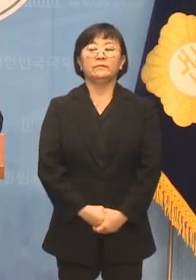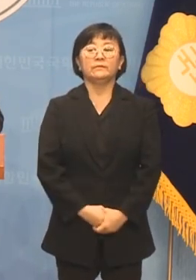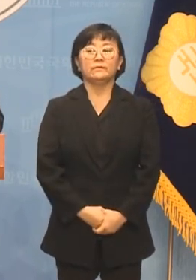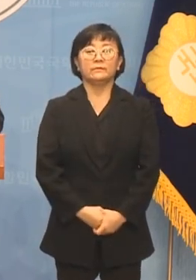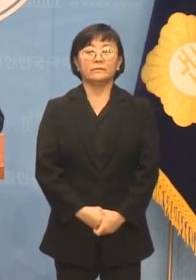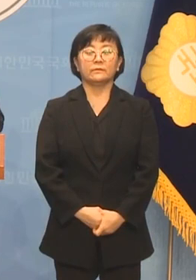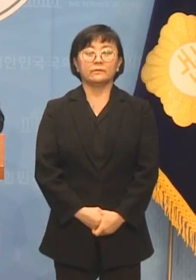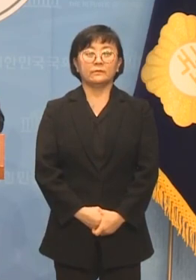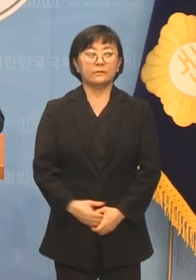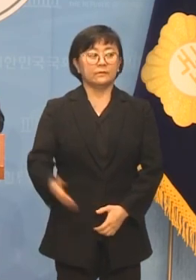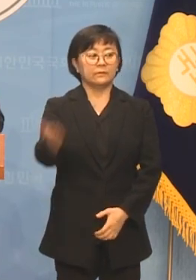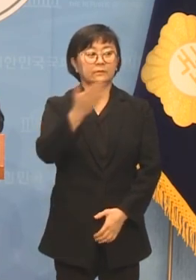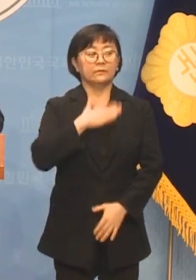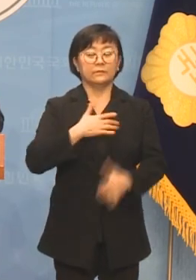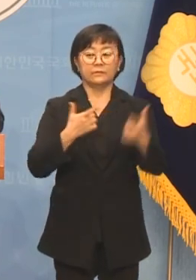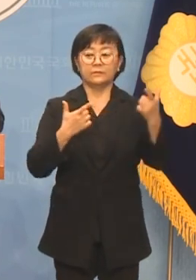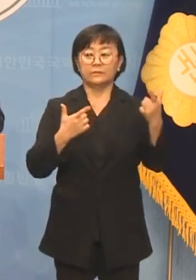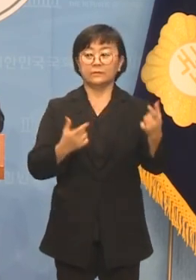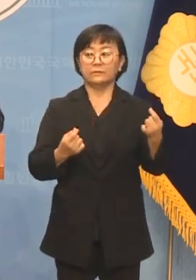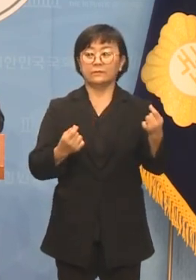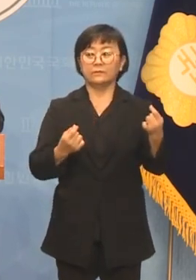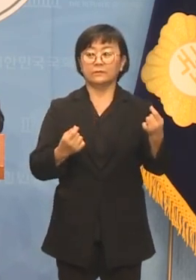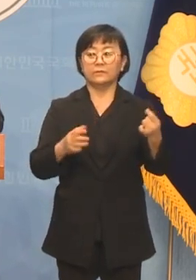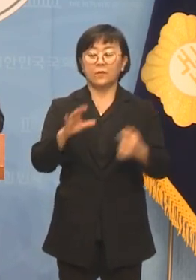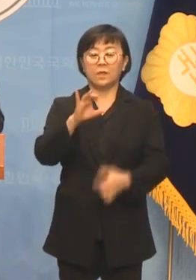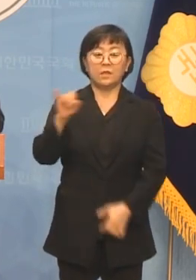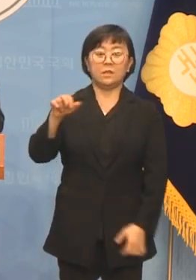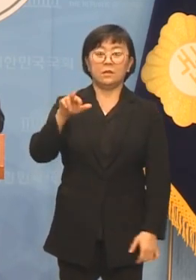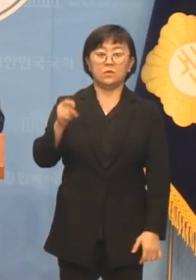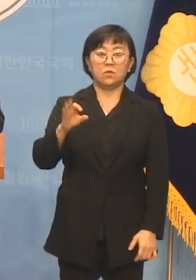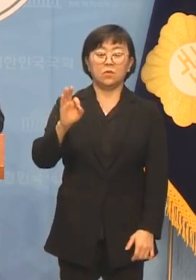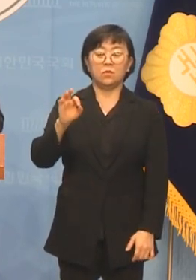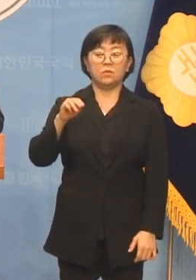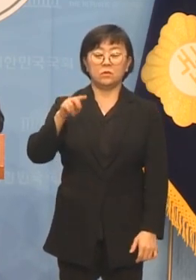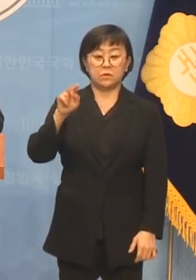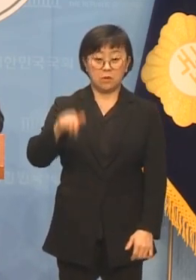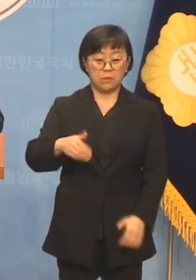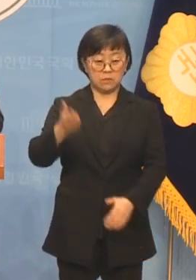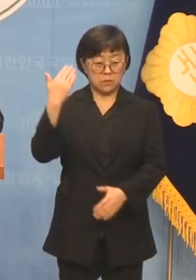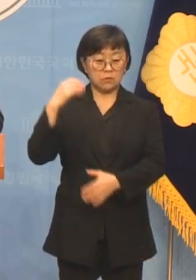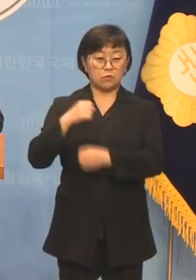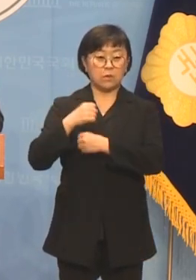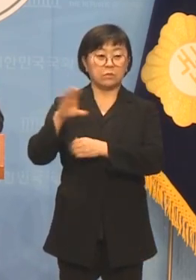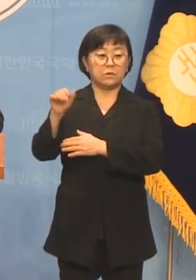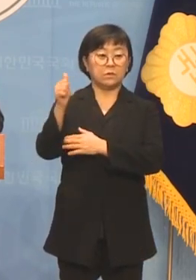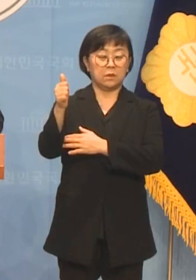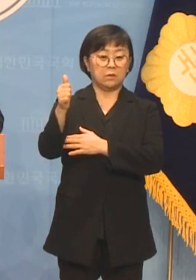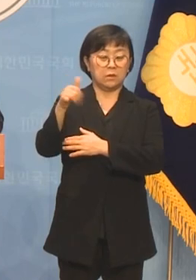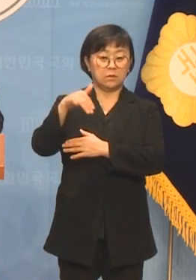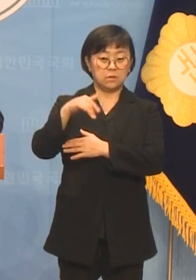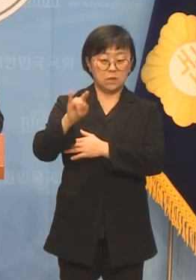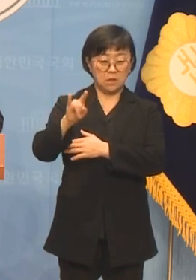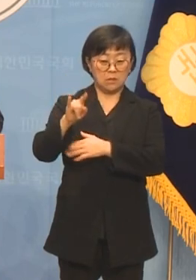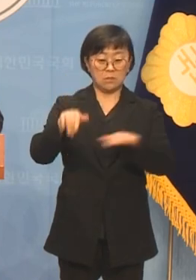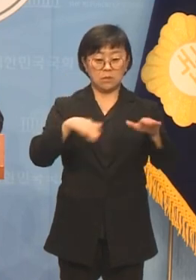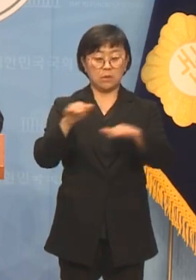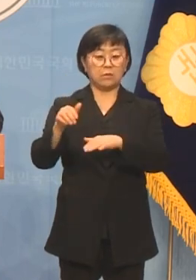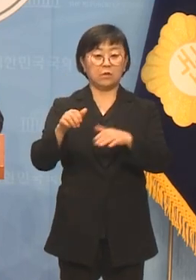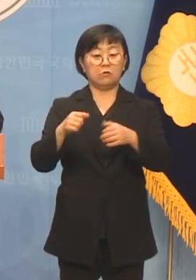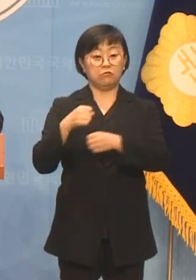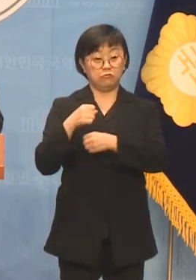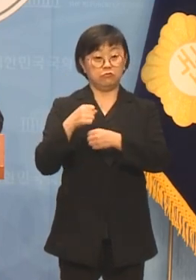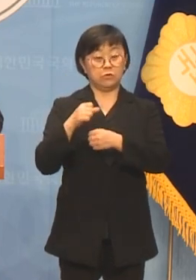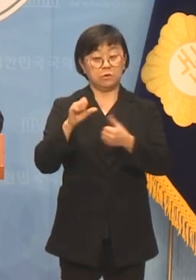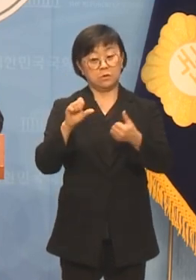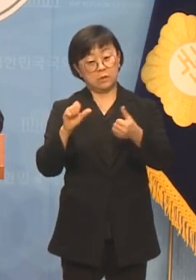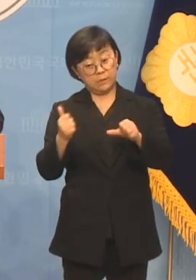하겠습니다. 여러분 다 아시는 것처럼 이종섭 전 국방부 장관은 최수근 해병대 상병